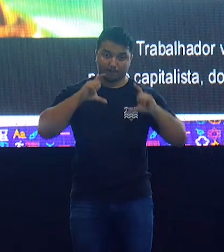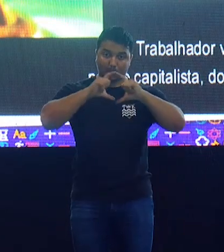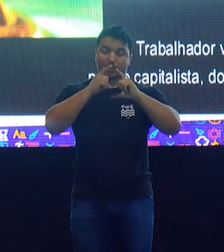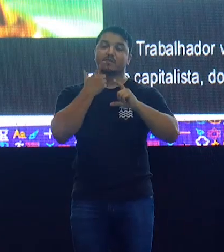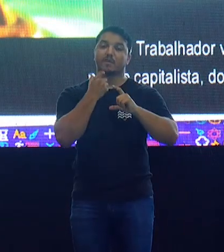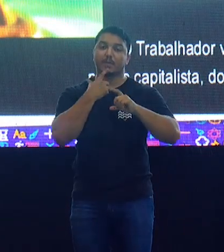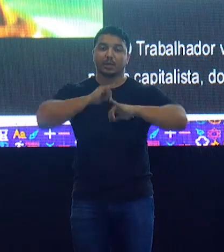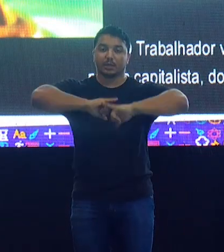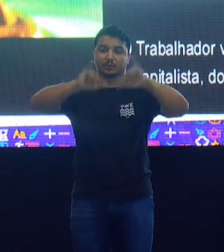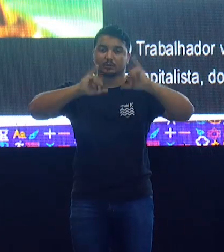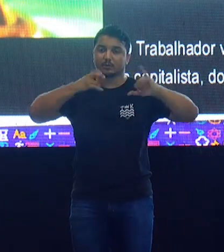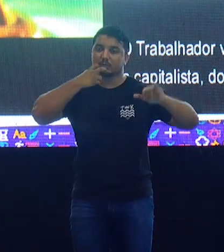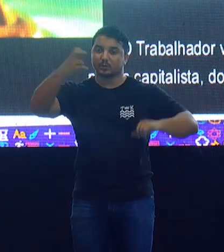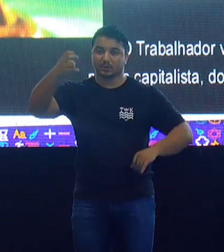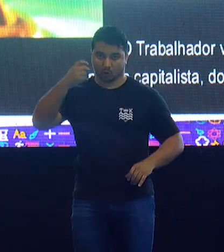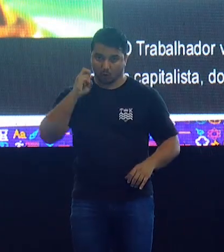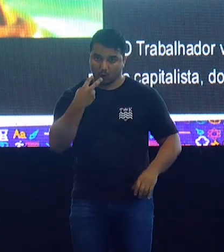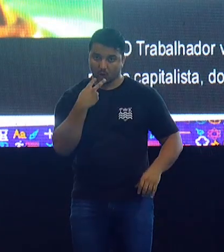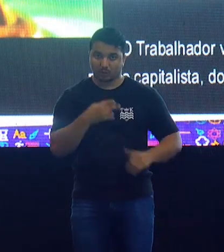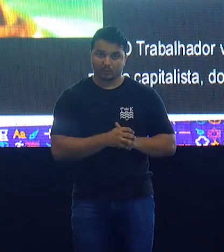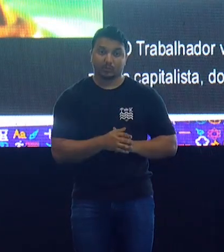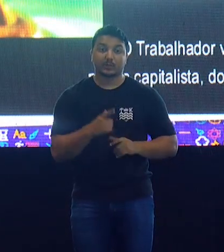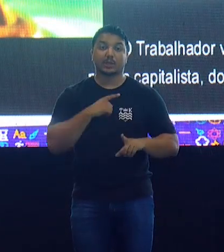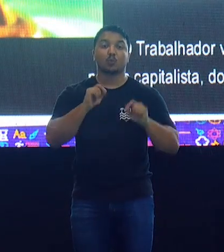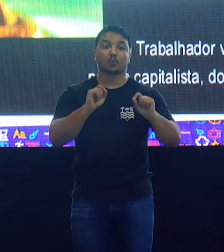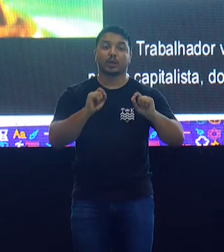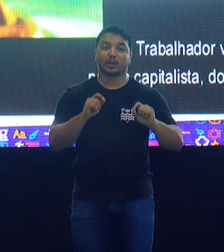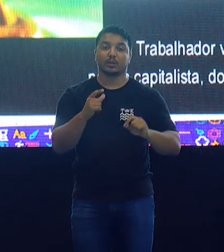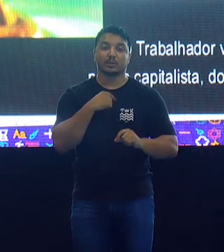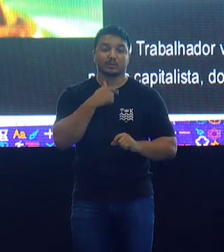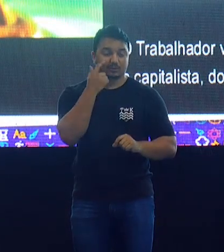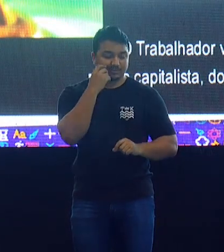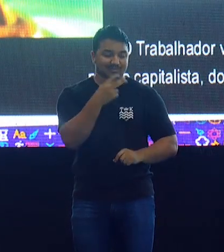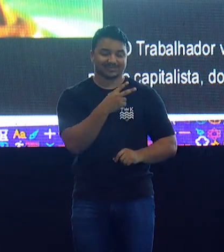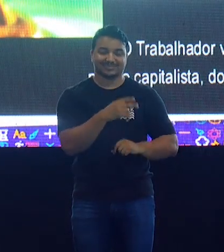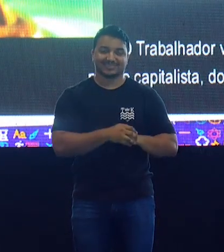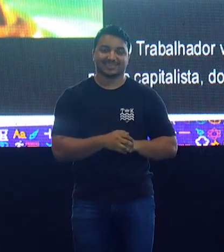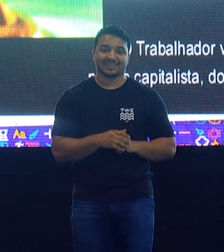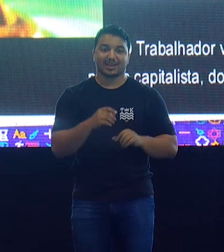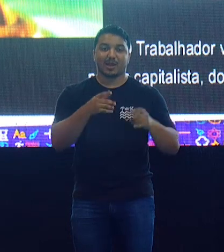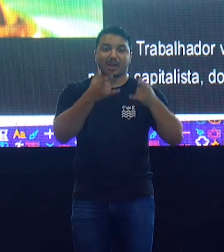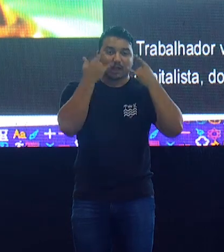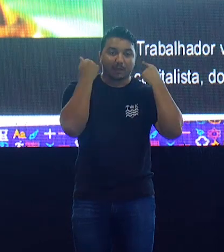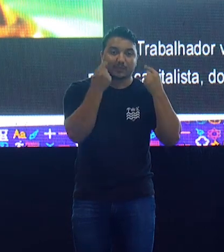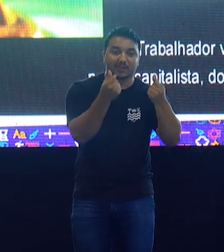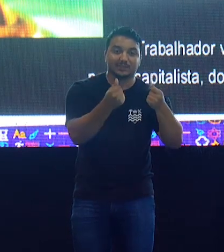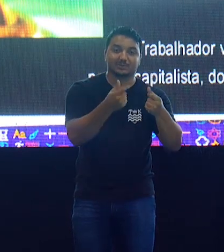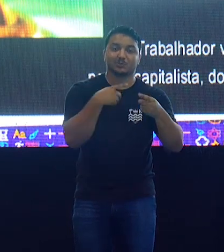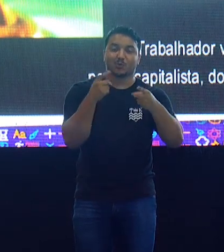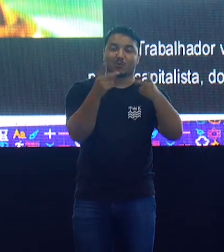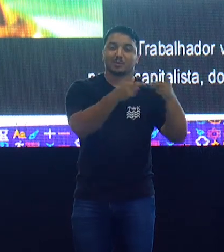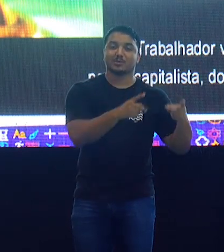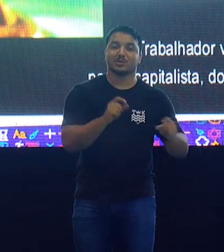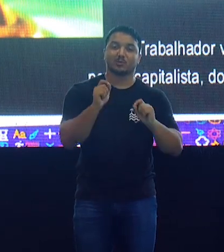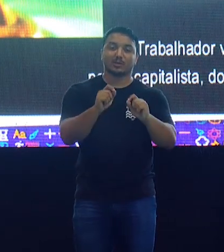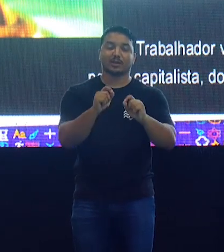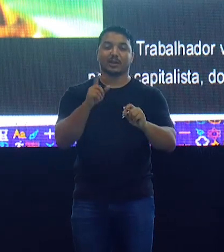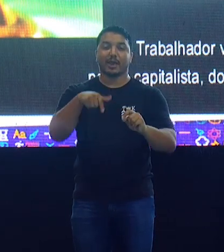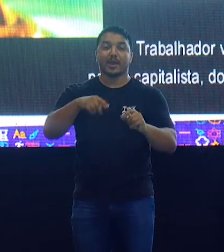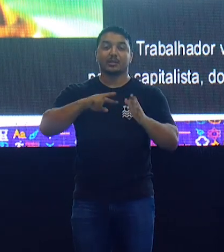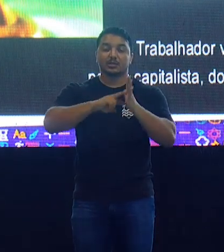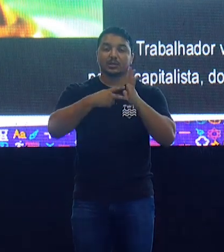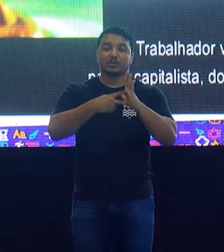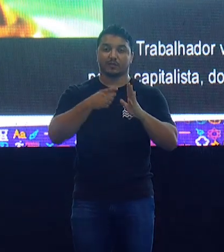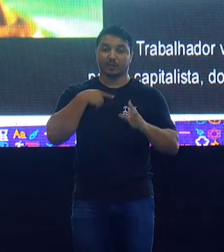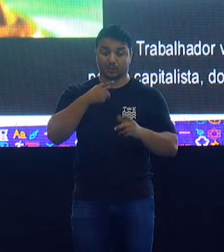está gritando aqui na frente. O que é que significa dizer que esse capitalismo é comercial? Significa dizer que o